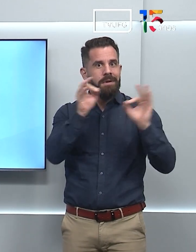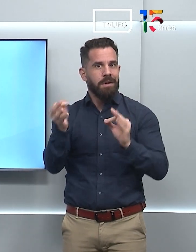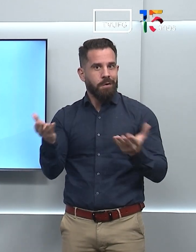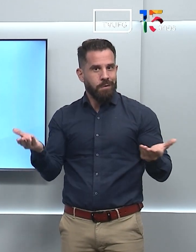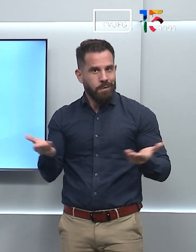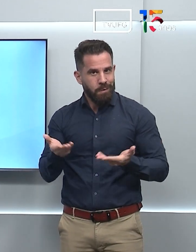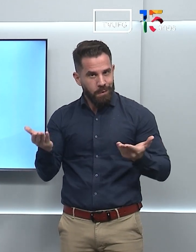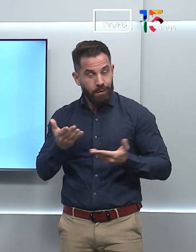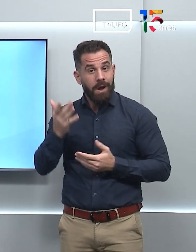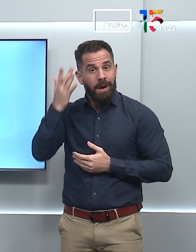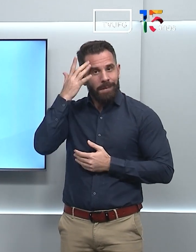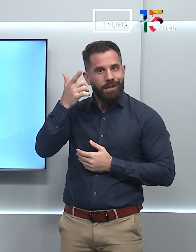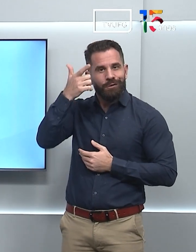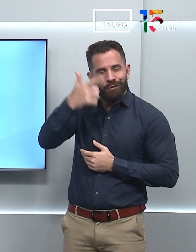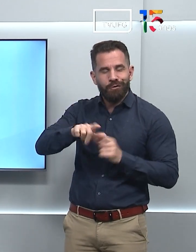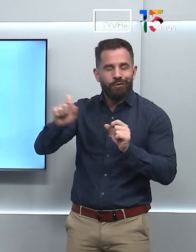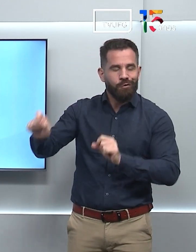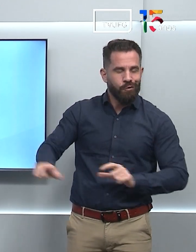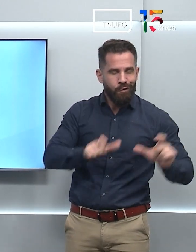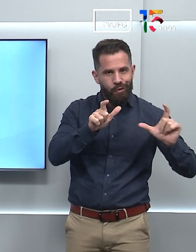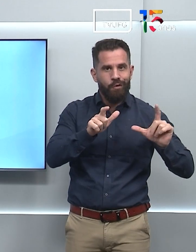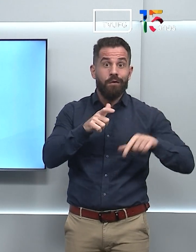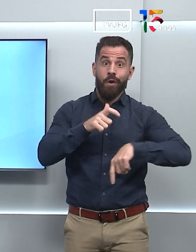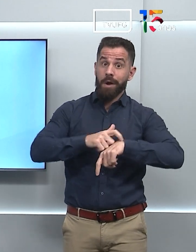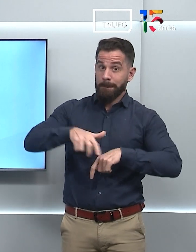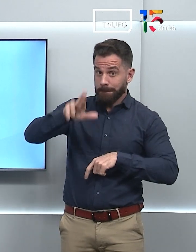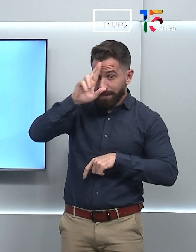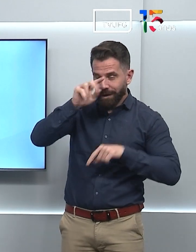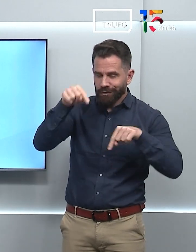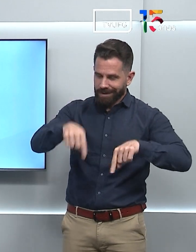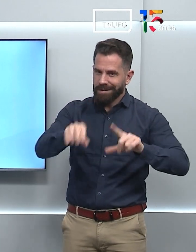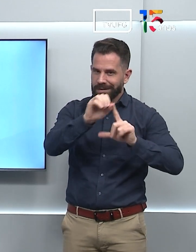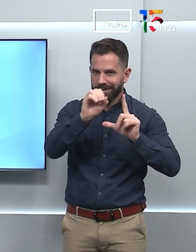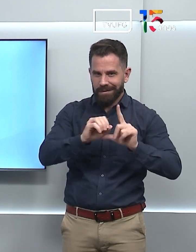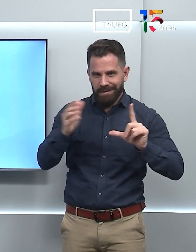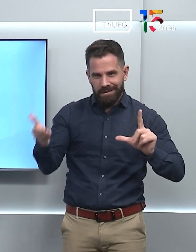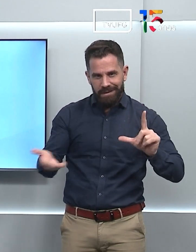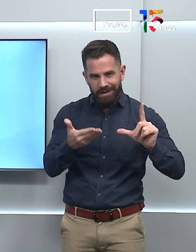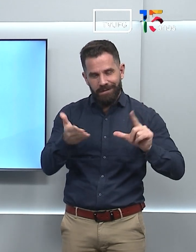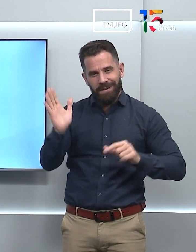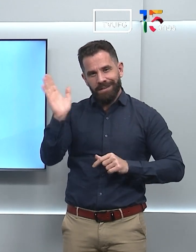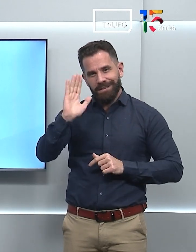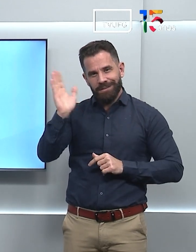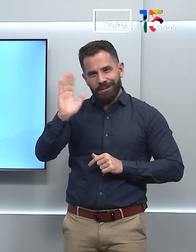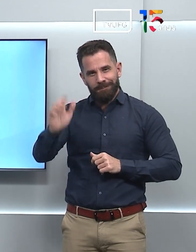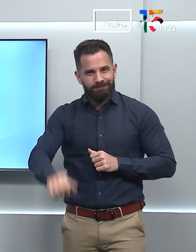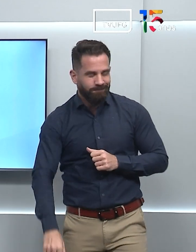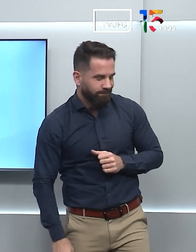companhia. Amanhã tem mais conexões ao meio-dia aqui na TV UFG. Tchau, tchau!